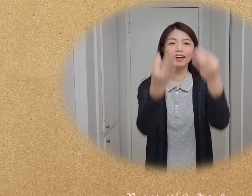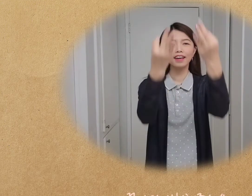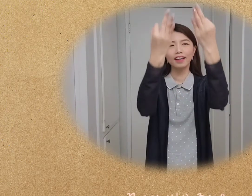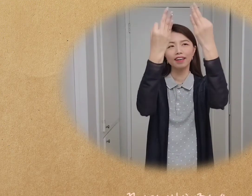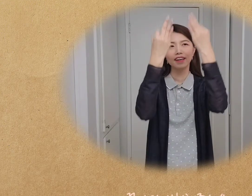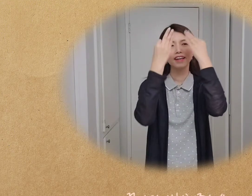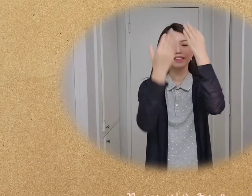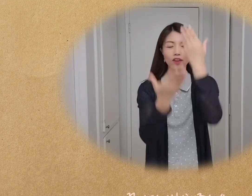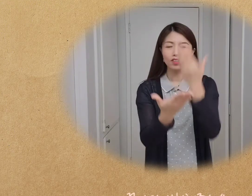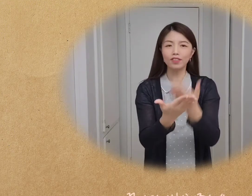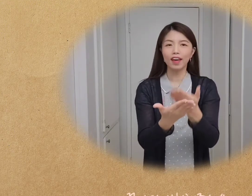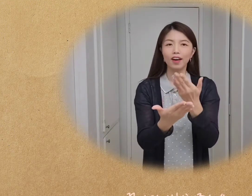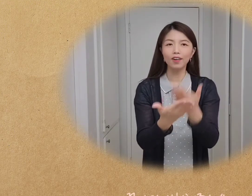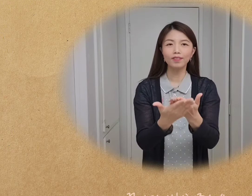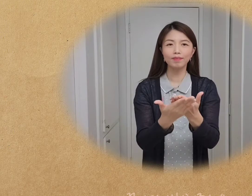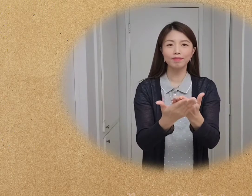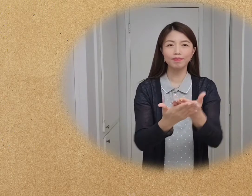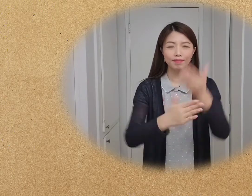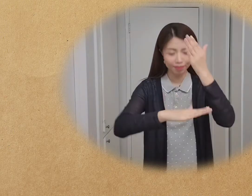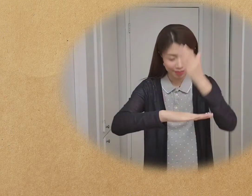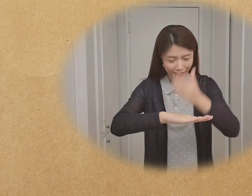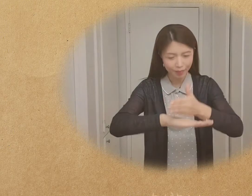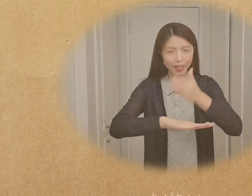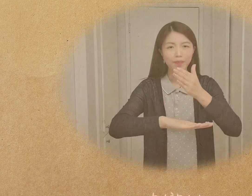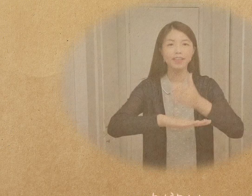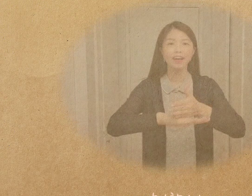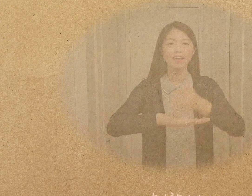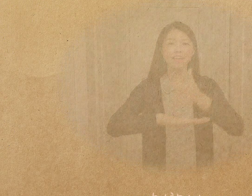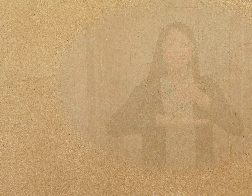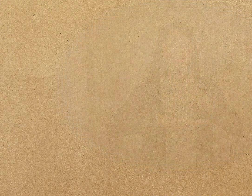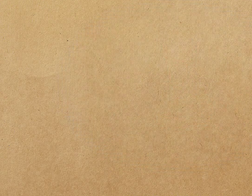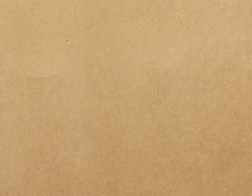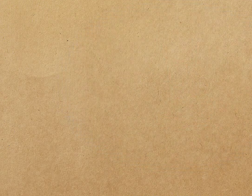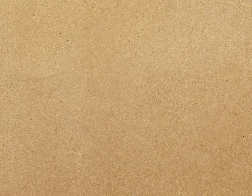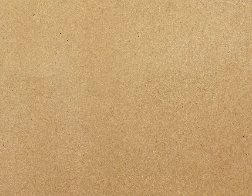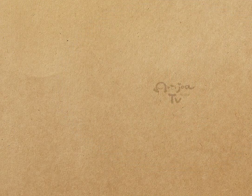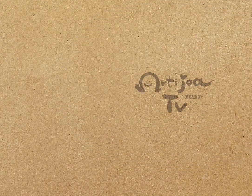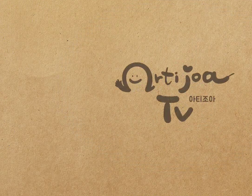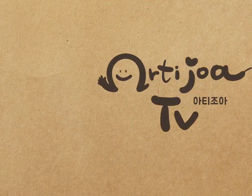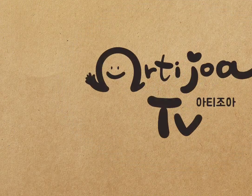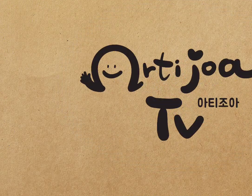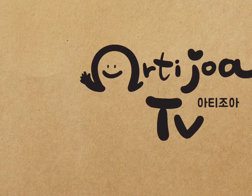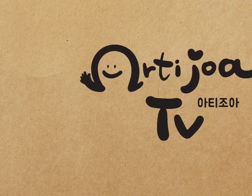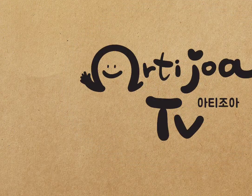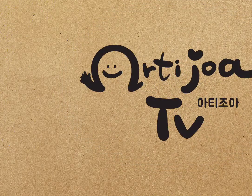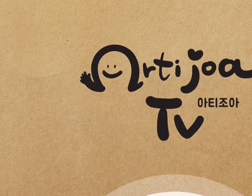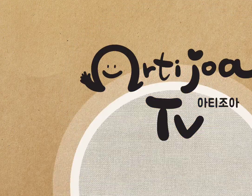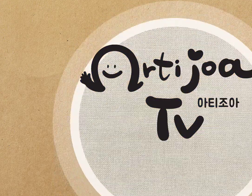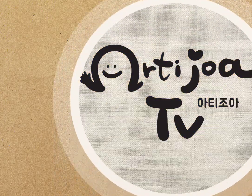끝까지 시청해주세요. 감사합니다.